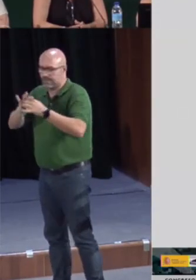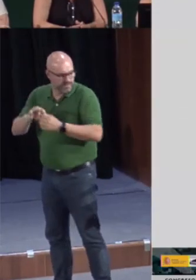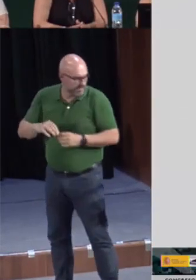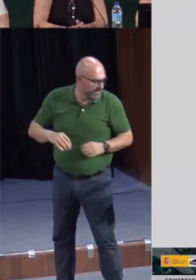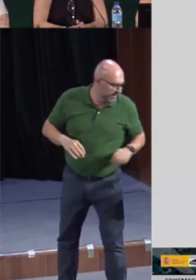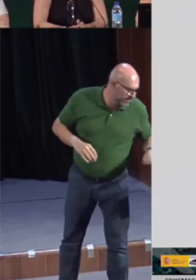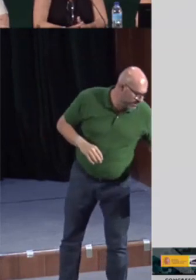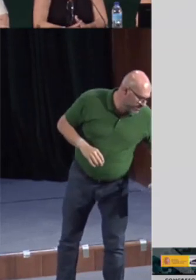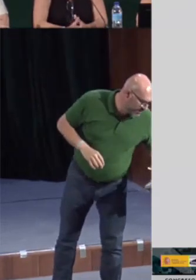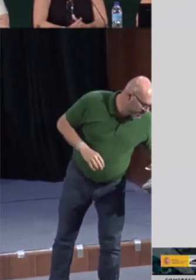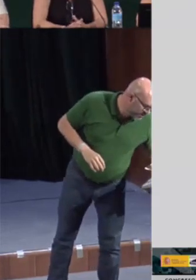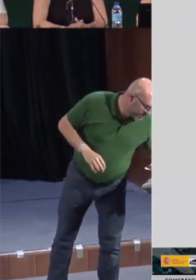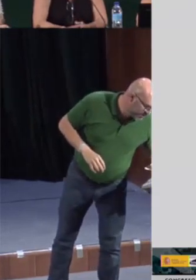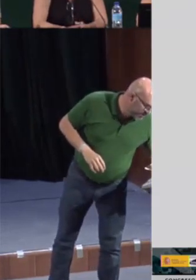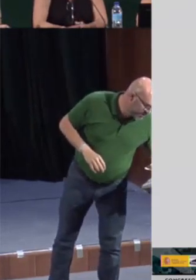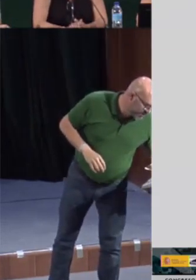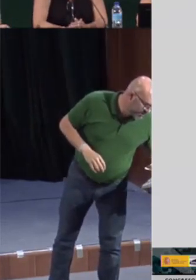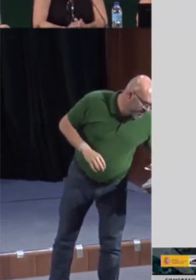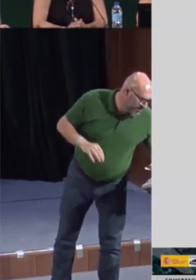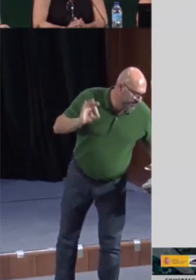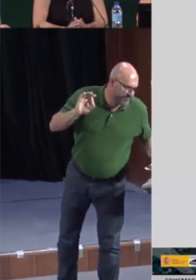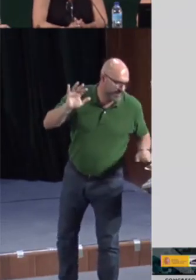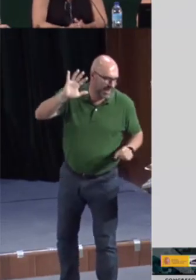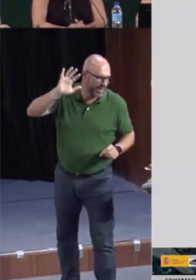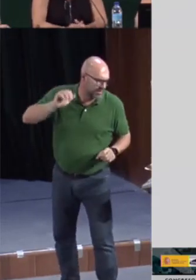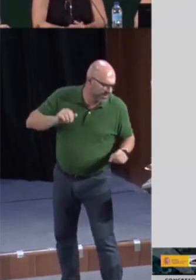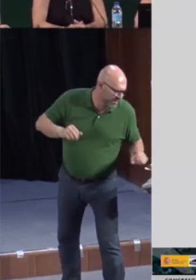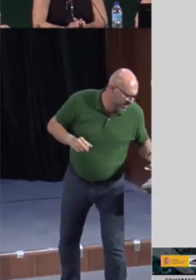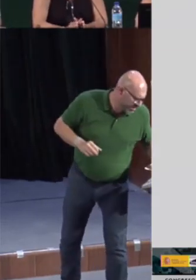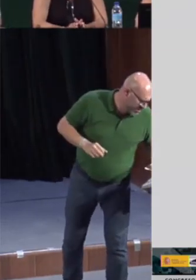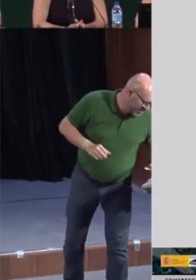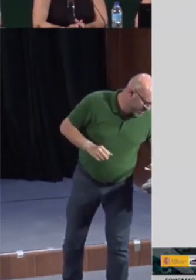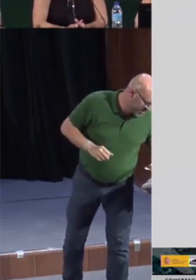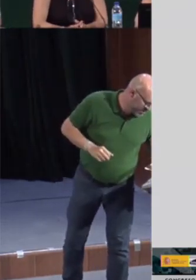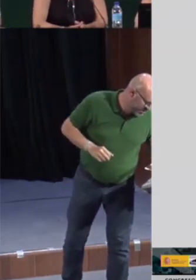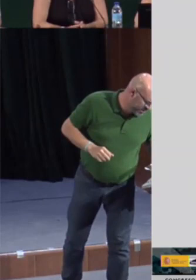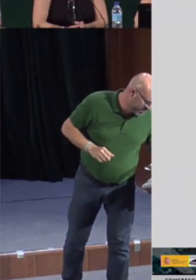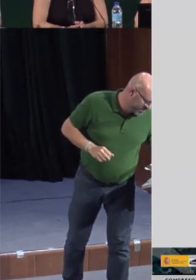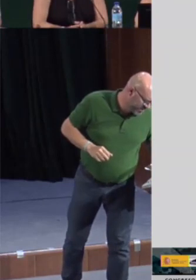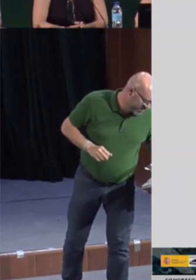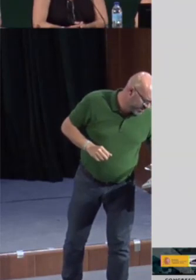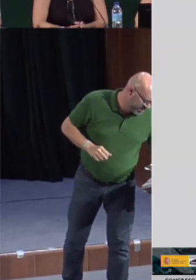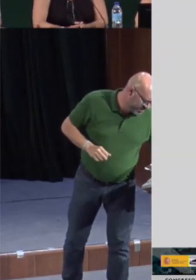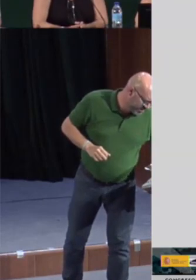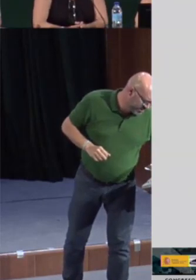La segunda parte de la prueba de comprensión es un texto asignado cuyas respuestas son dibujos.